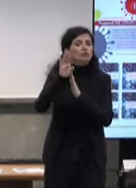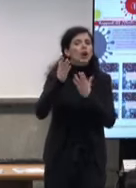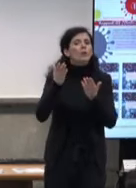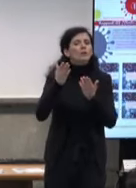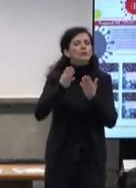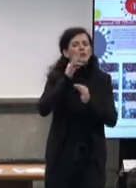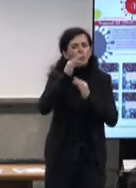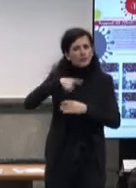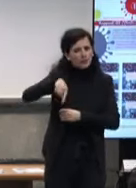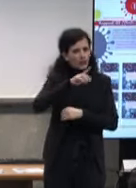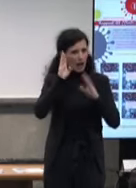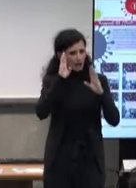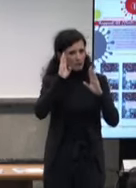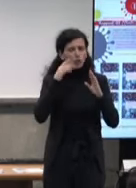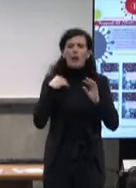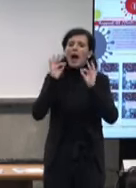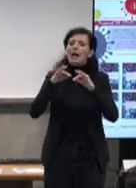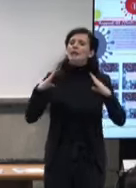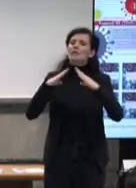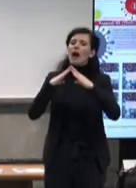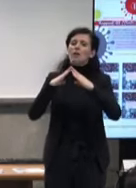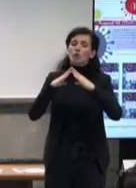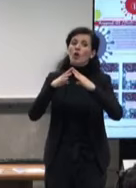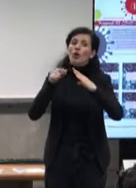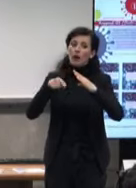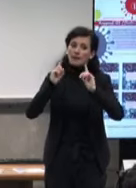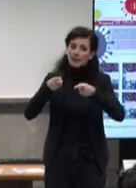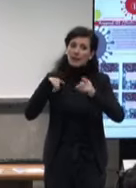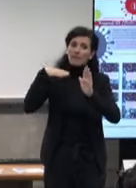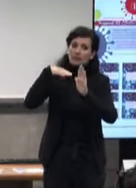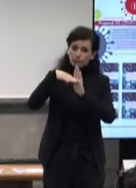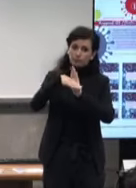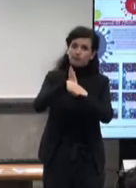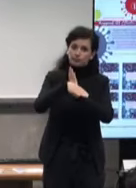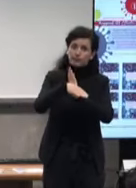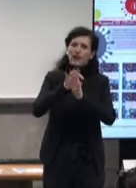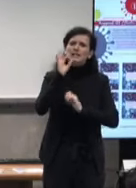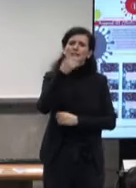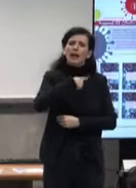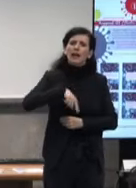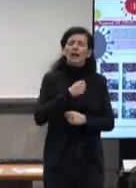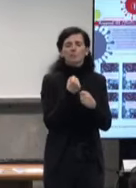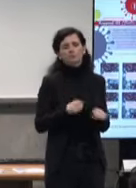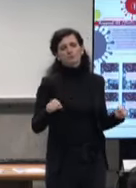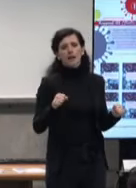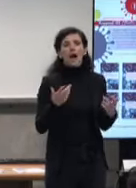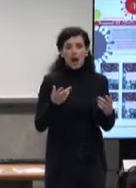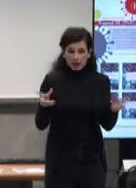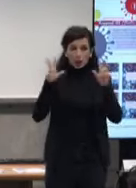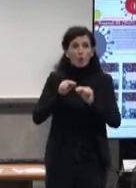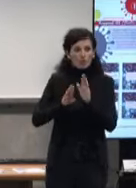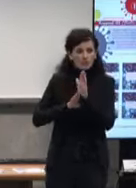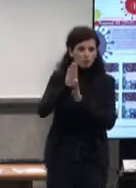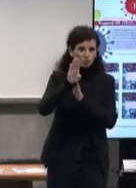pianoro non è il punto d'arrivo bisogna cominciare a scendere perché se molliamo dal pianoro può ripartire